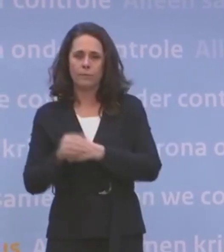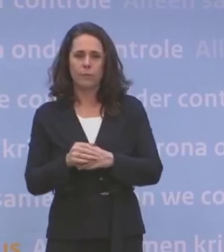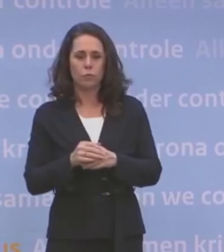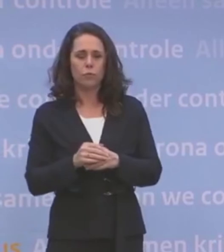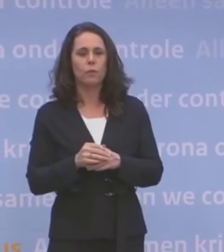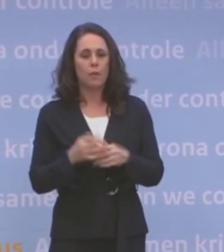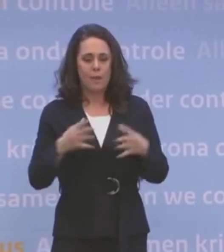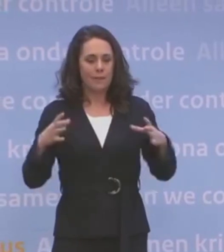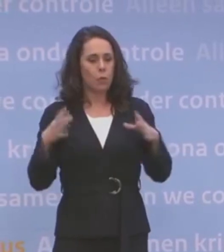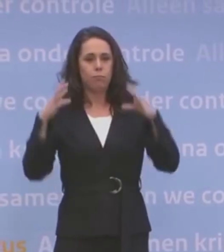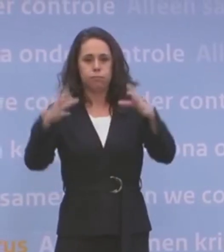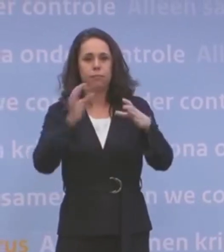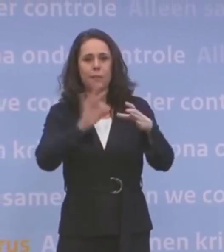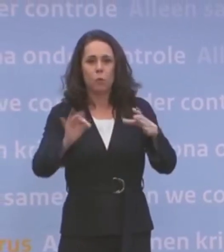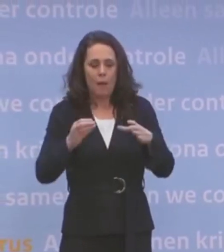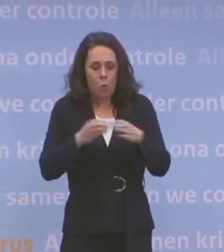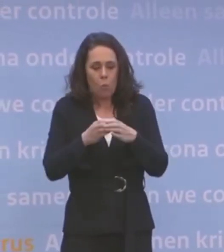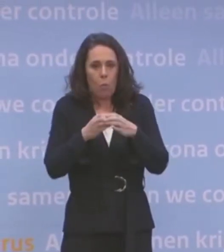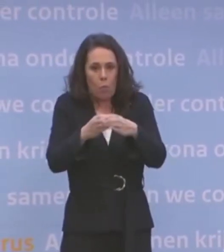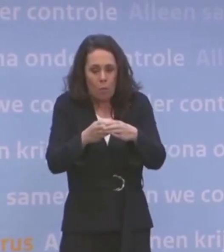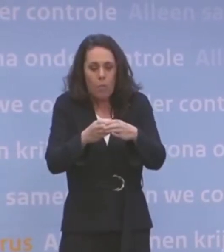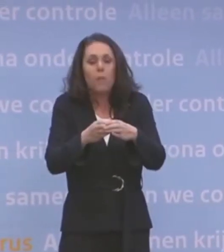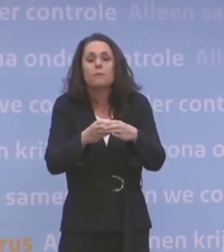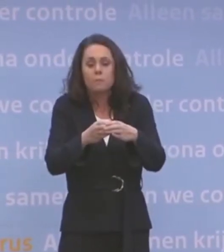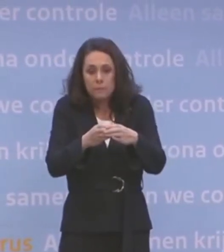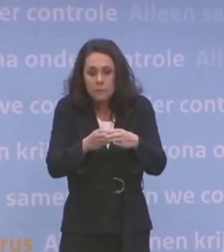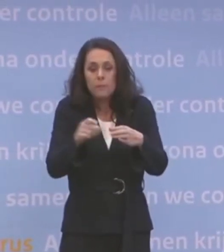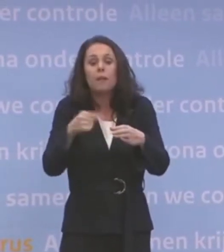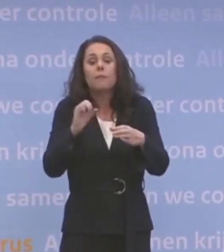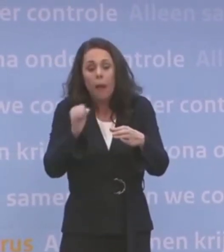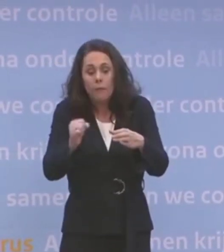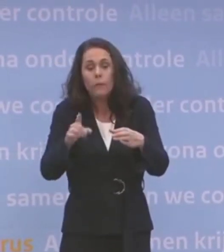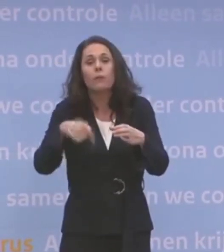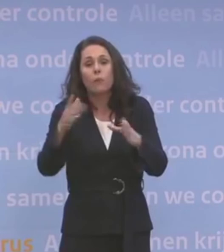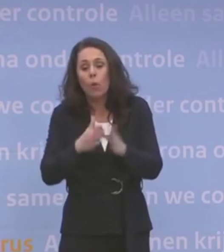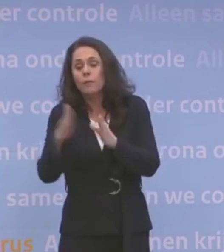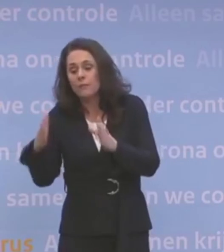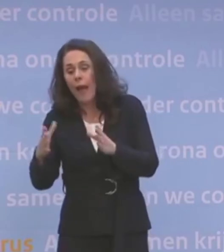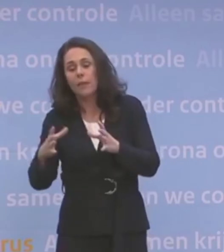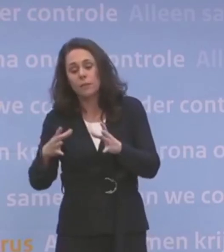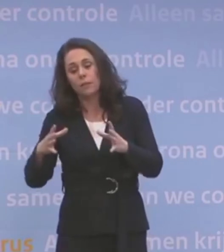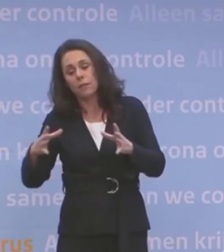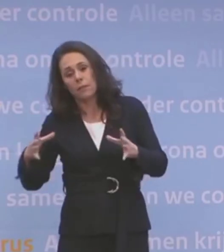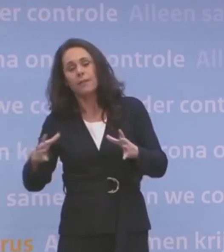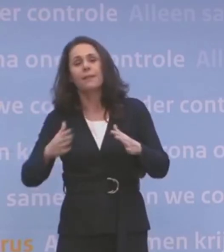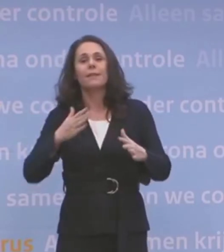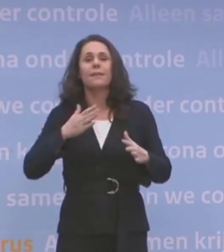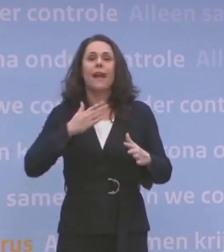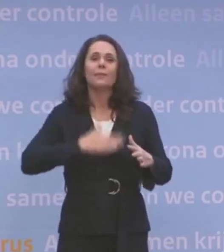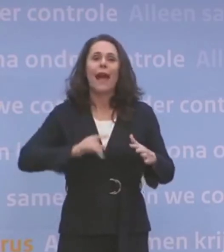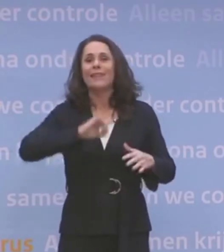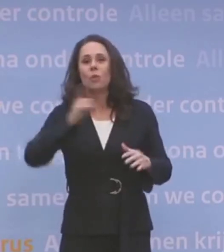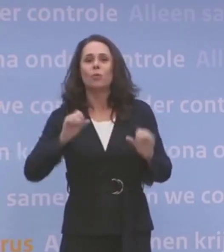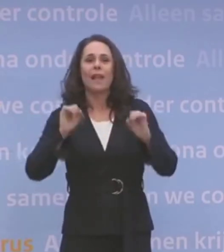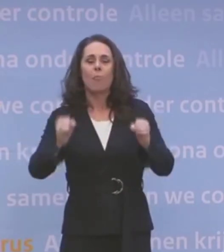kleinere groepen kijken wat er gebeurt. En als blijkt dat dat goed kan, doorgaan naar een volgende fase om uiteindelijk hopelijk zo snel mogelijk met